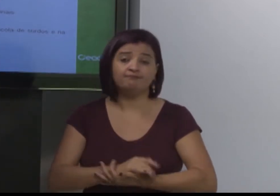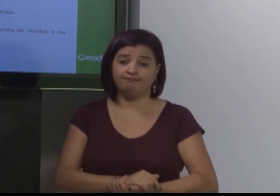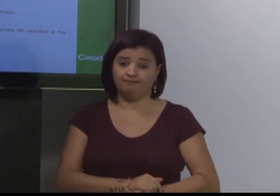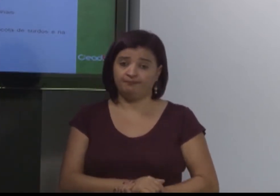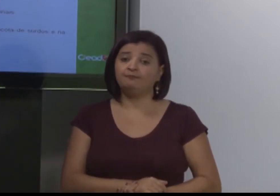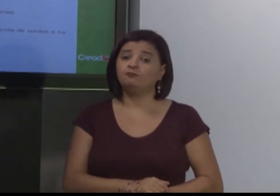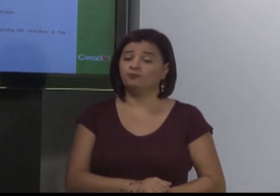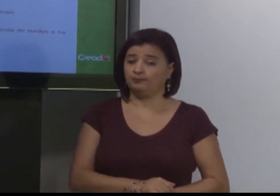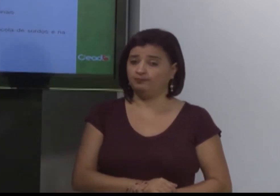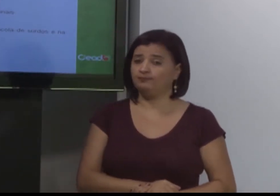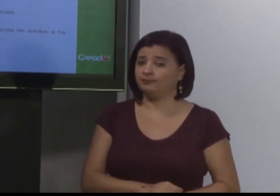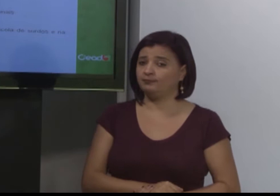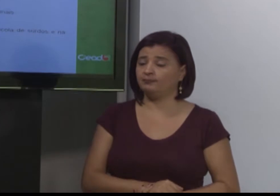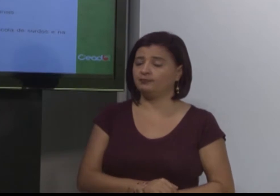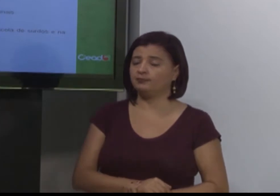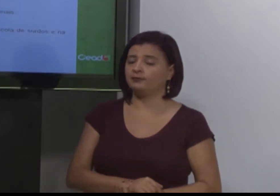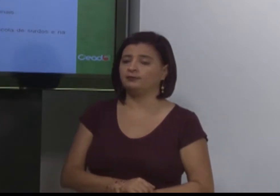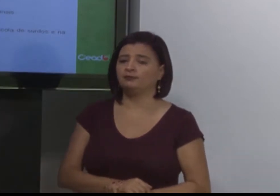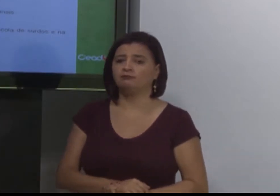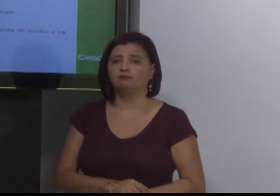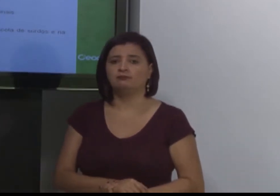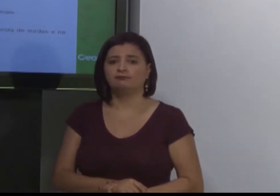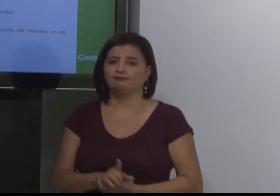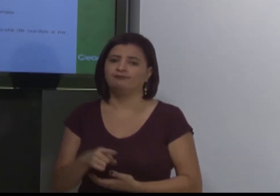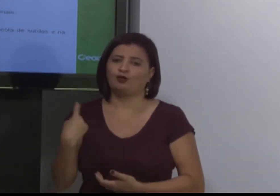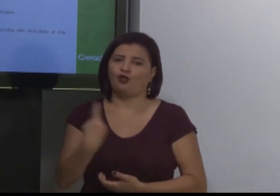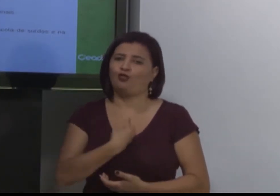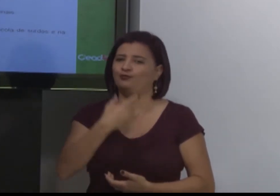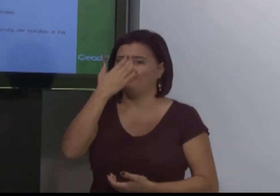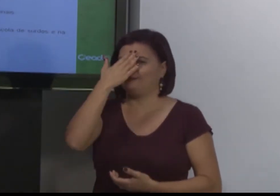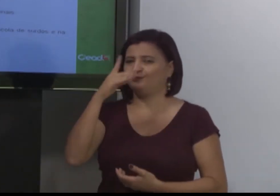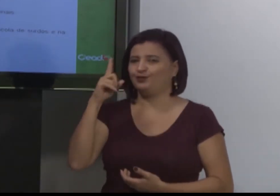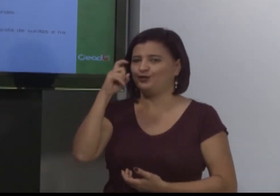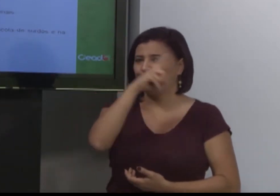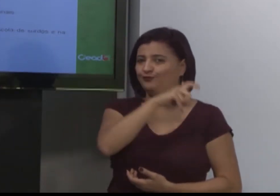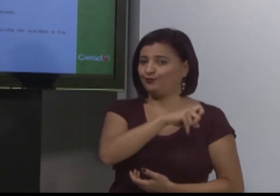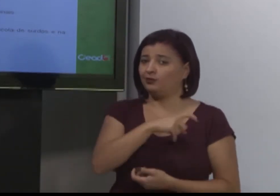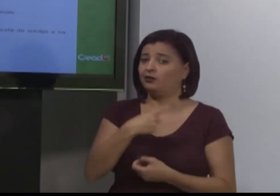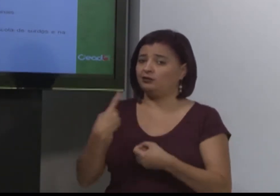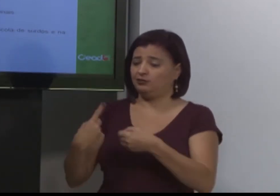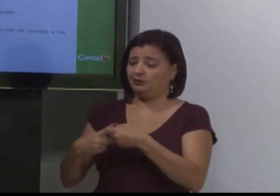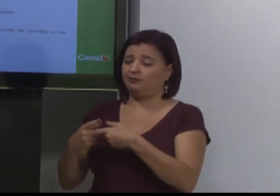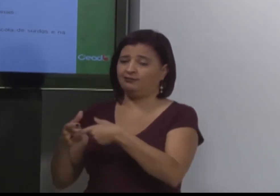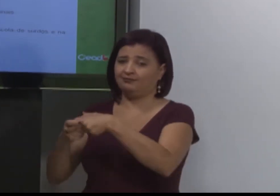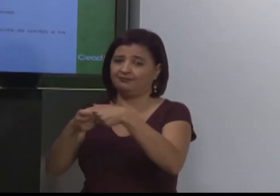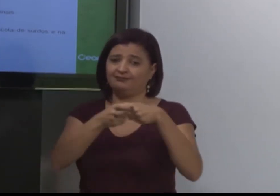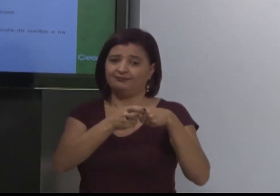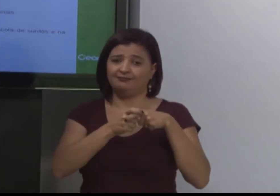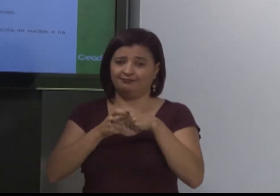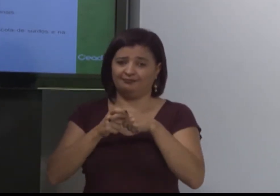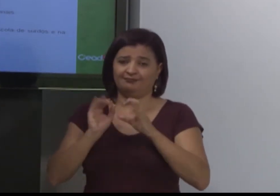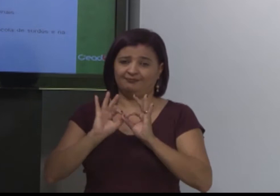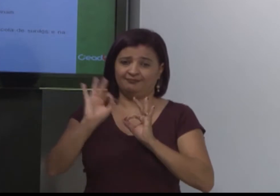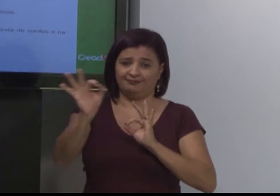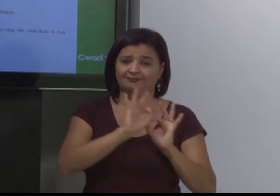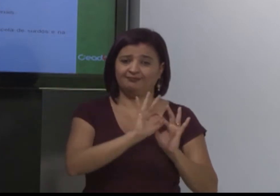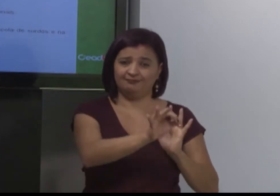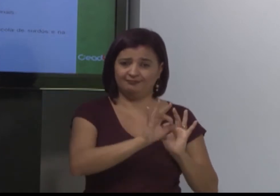língua? Ele tem conhecimento sobre questões básicas e pedagógicas? Então nós sabemos que é muito difícil.